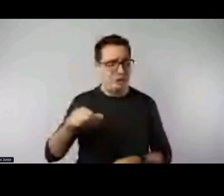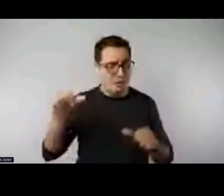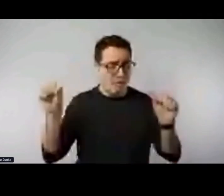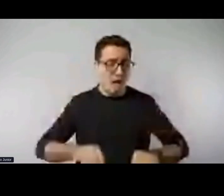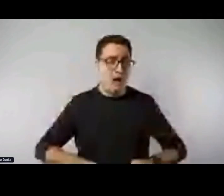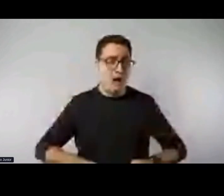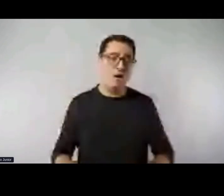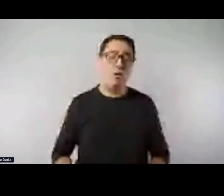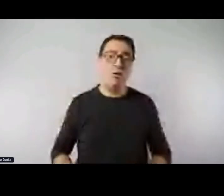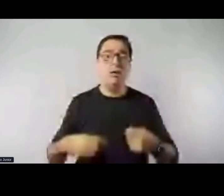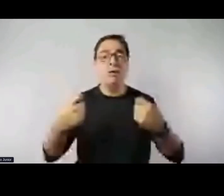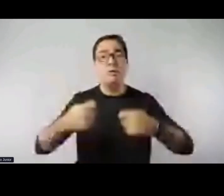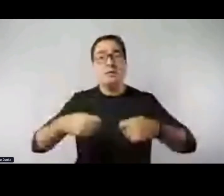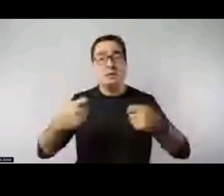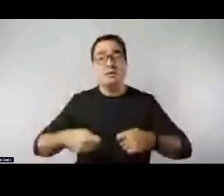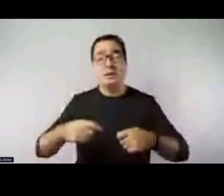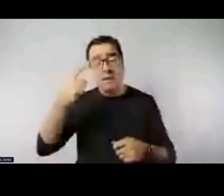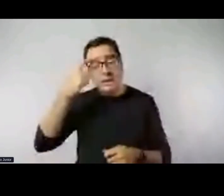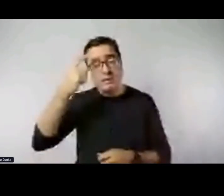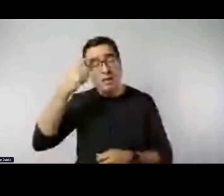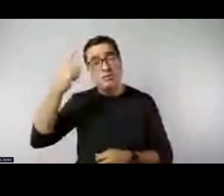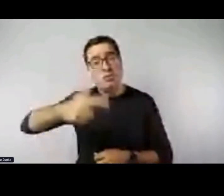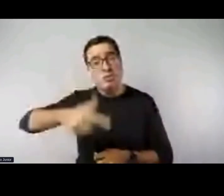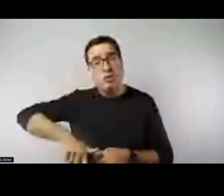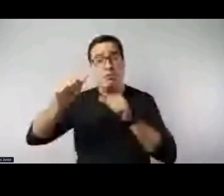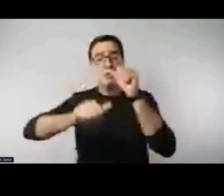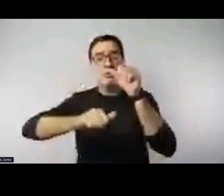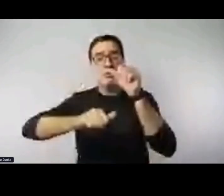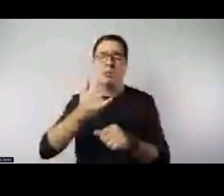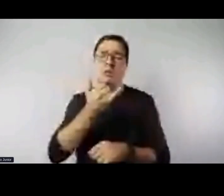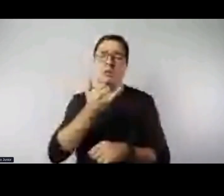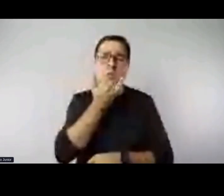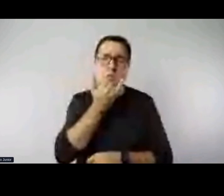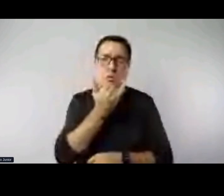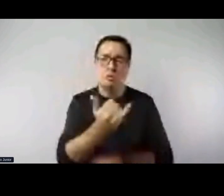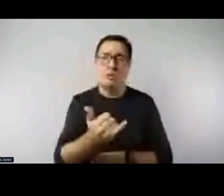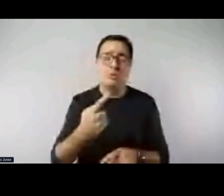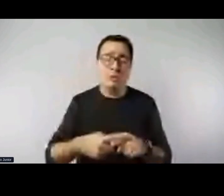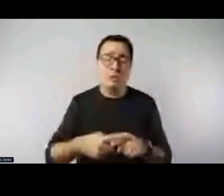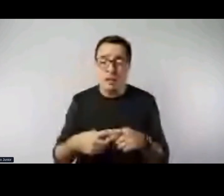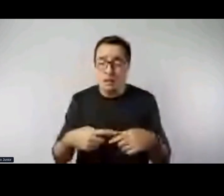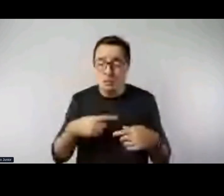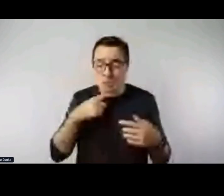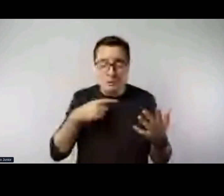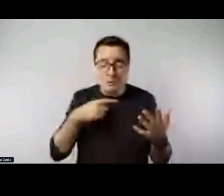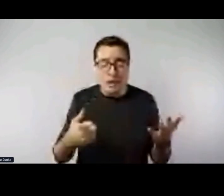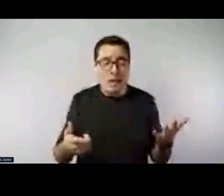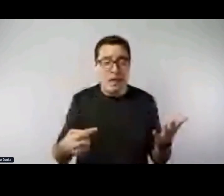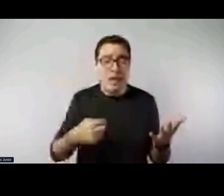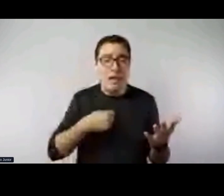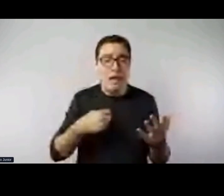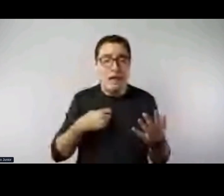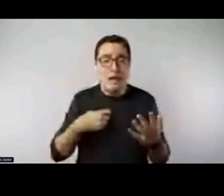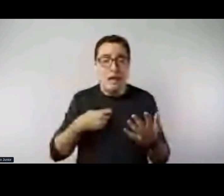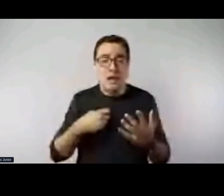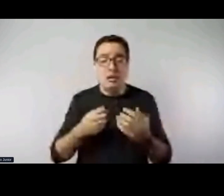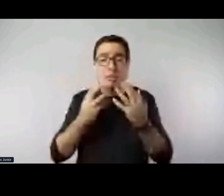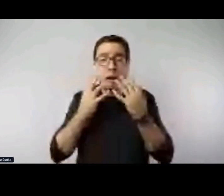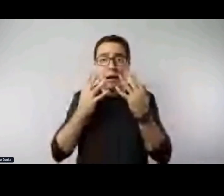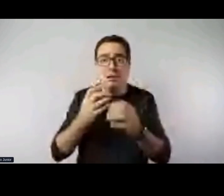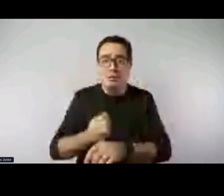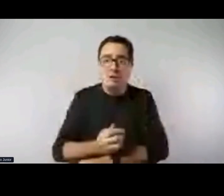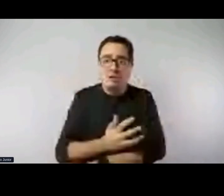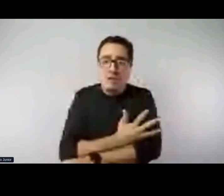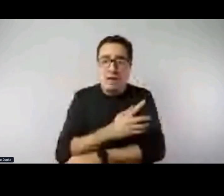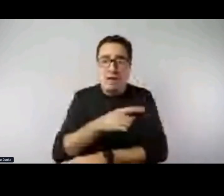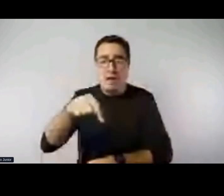gente precisa repensar muita coisa. Eu peço desculpas, porque é inevitável eu me emocionar